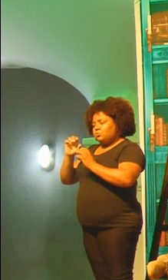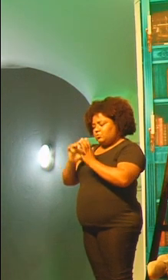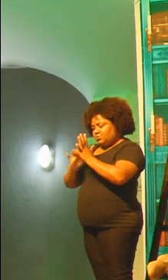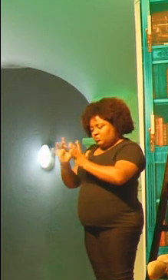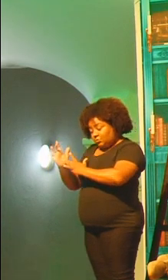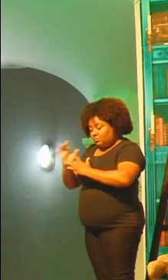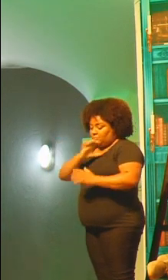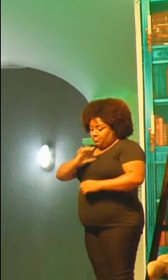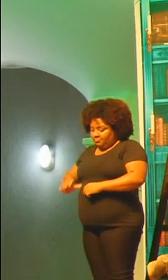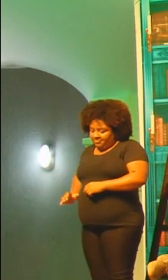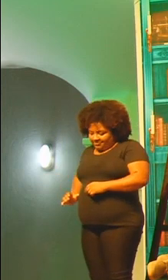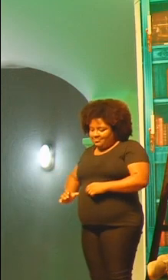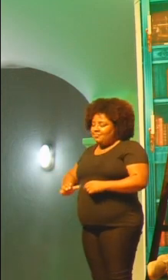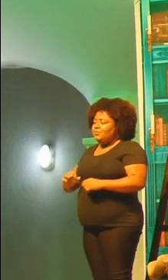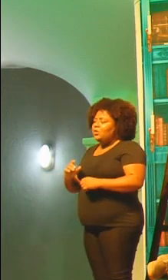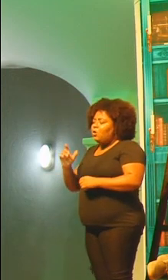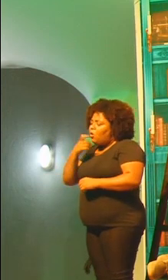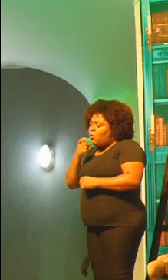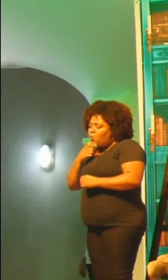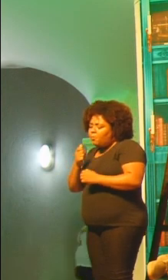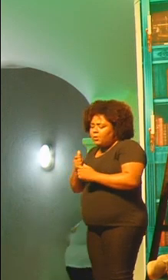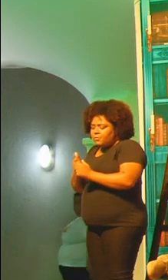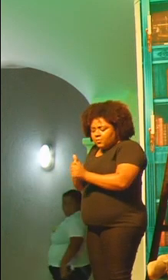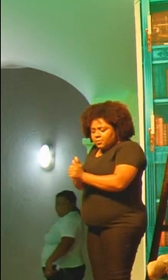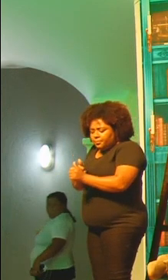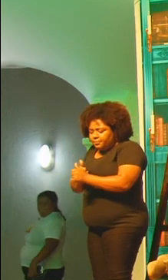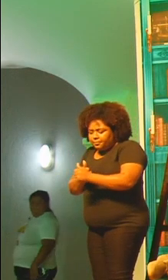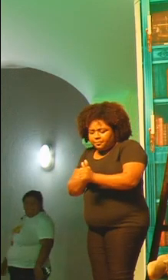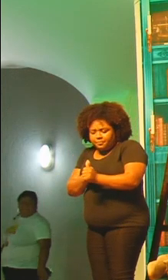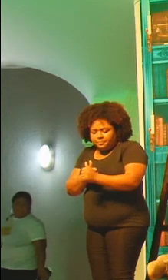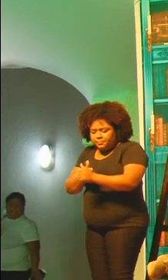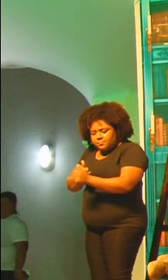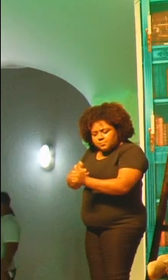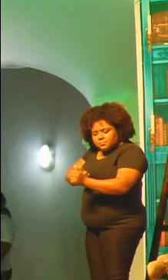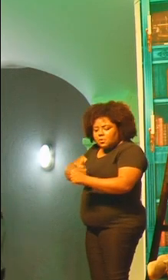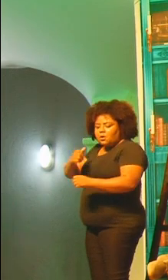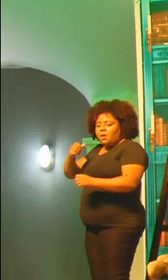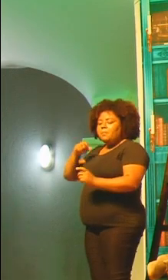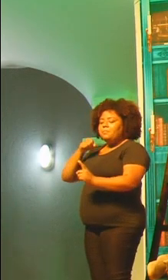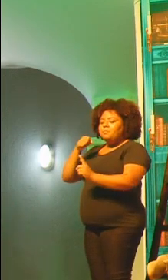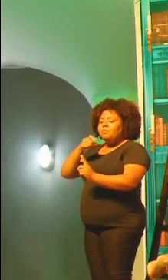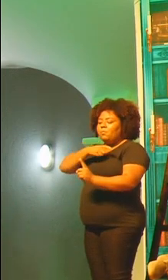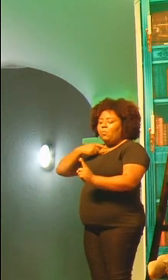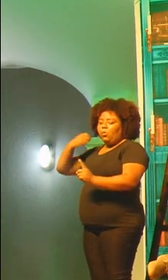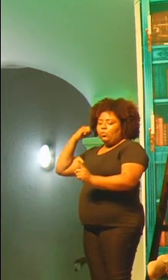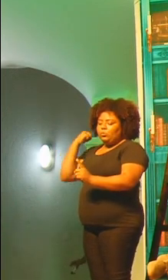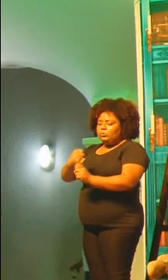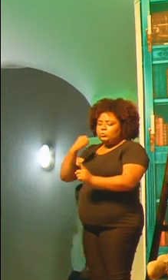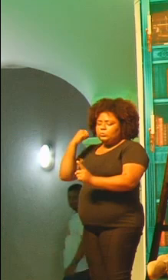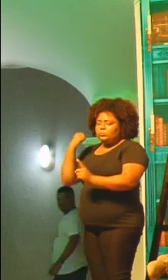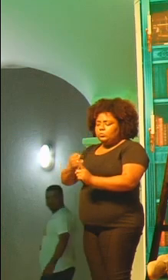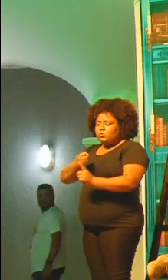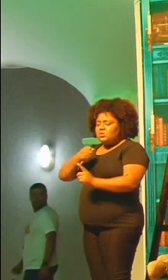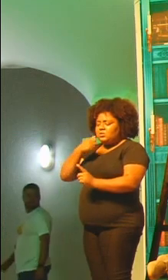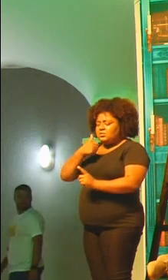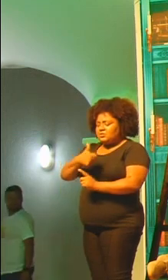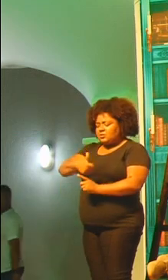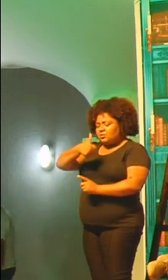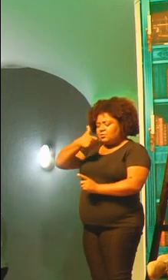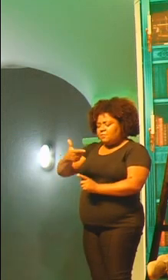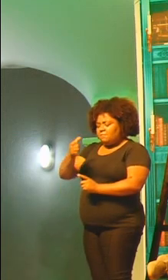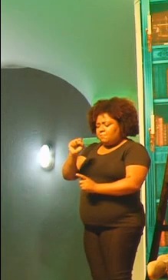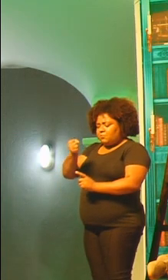mais remoto, foi perseguido e morto pelos muçulmanos com 128 golpes de sabre apenas por